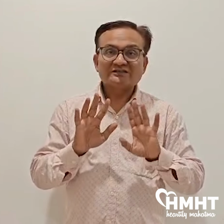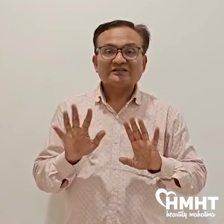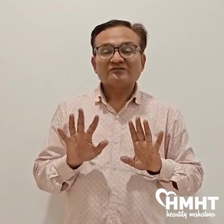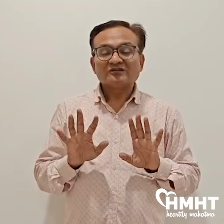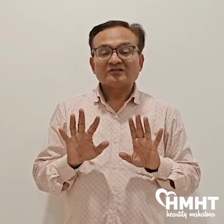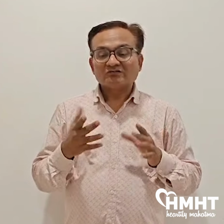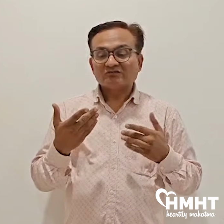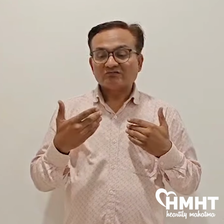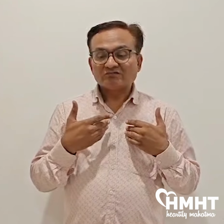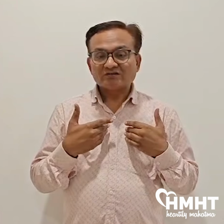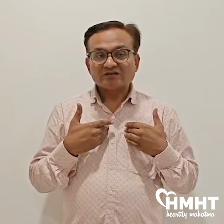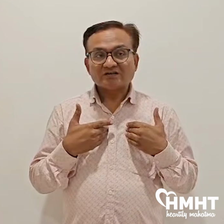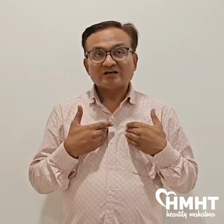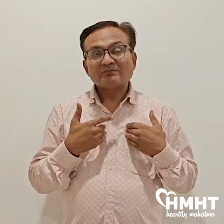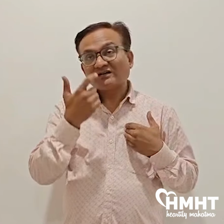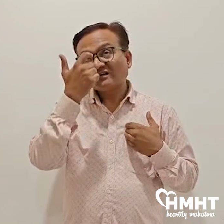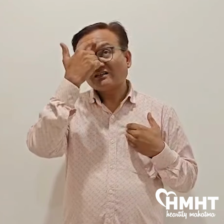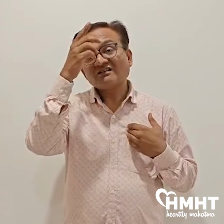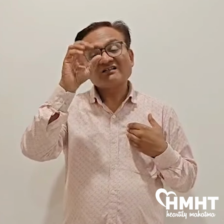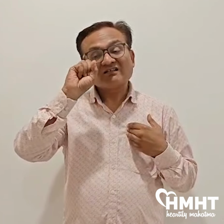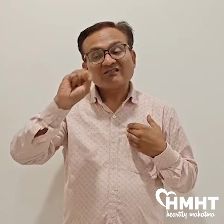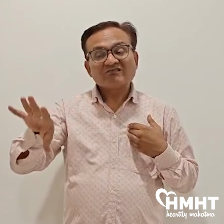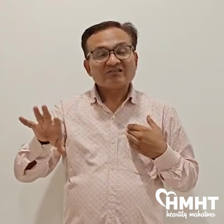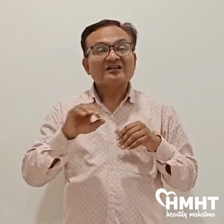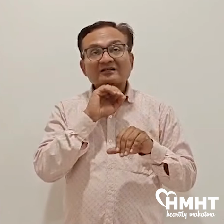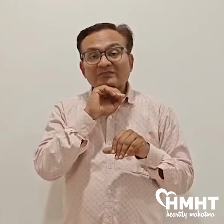એટલે ડેસ્ટિની ઉપર ભરોસો રાખવાનો